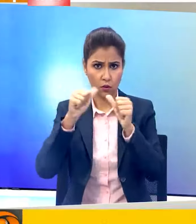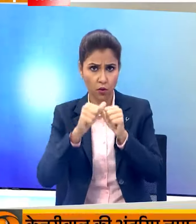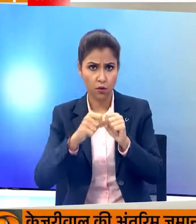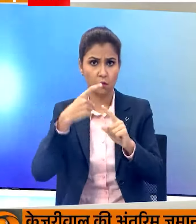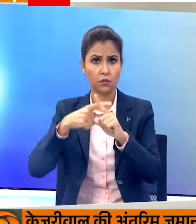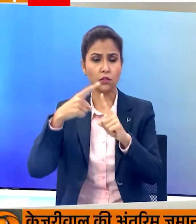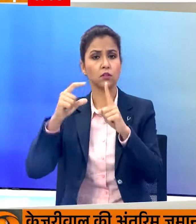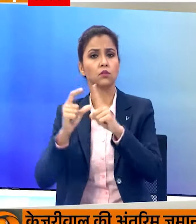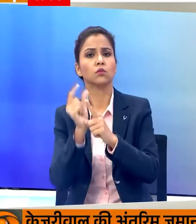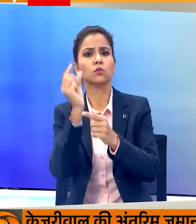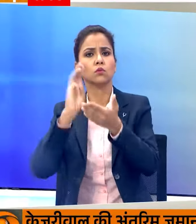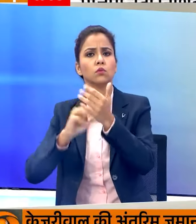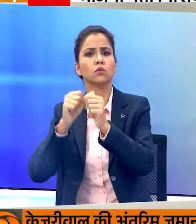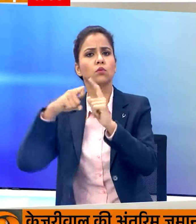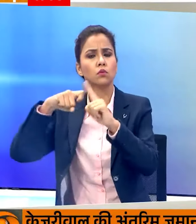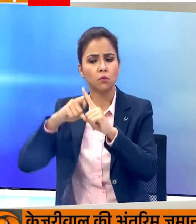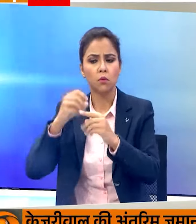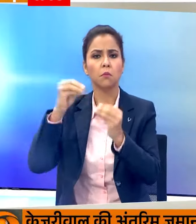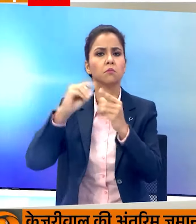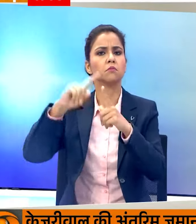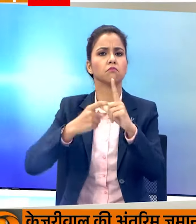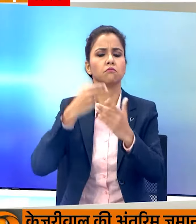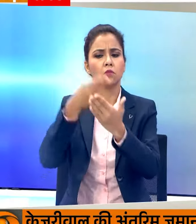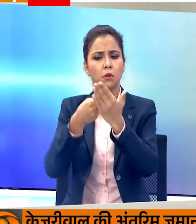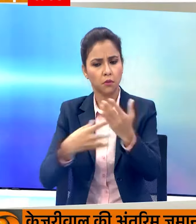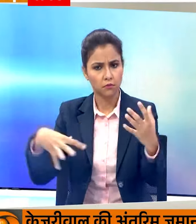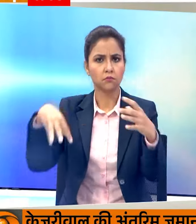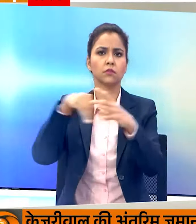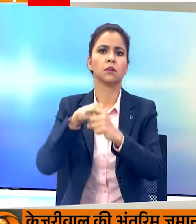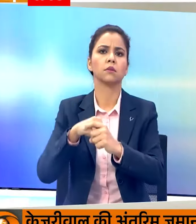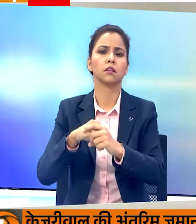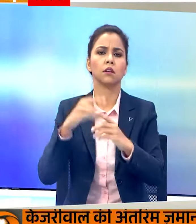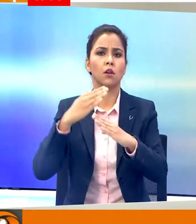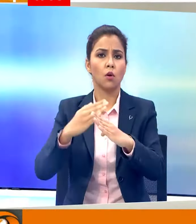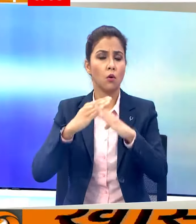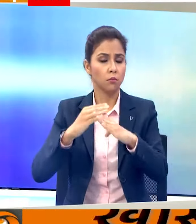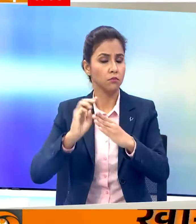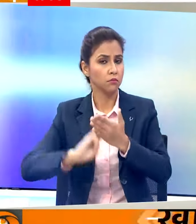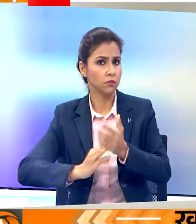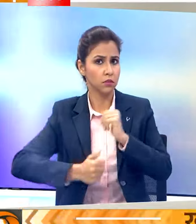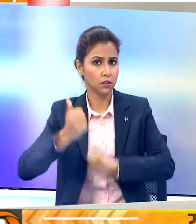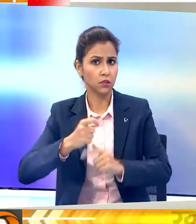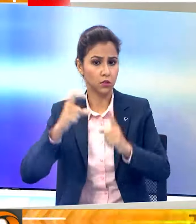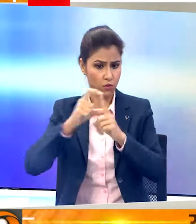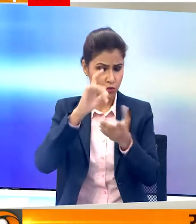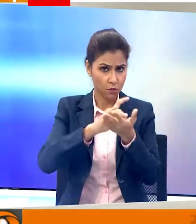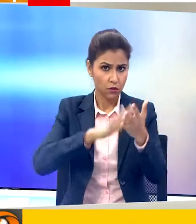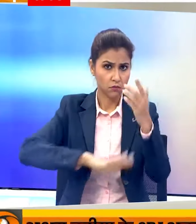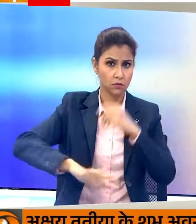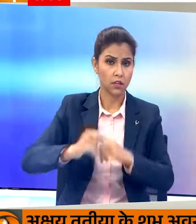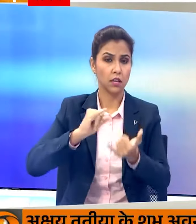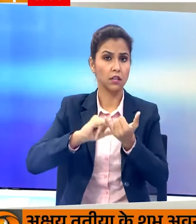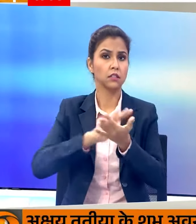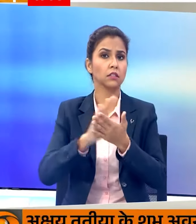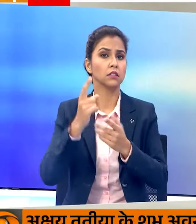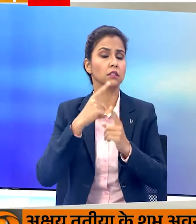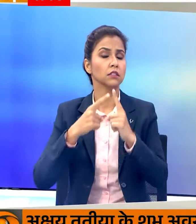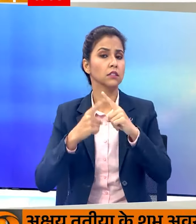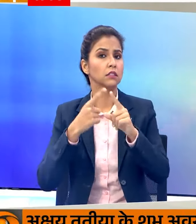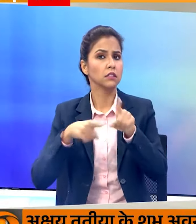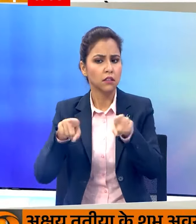भाजपा प्रत्याशियों के नामांकन में शामिल होंगे रक्षा मंत्री दुमका के यज्ञ में सीता सोरेन के पक्ष